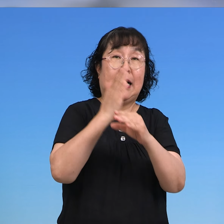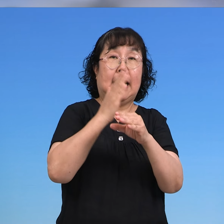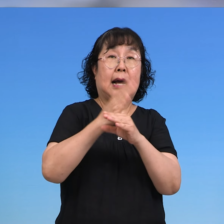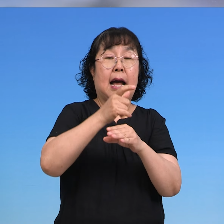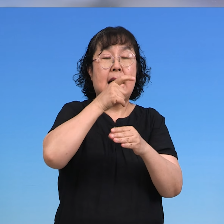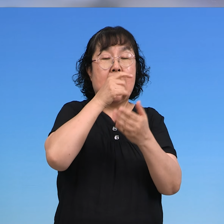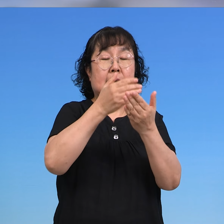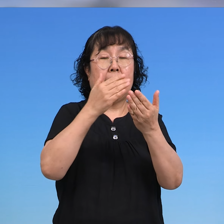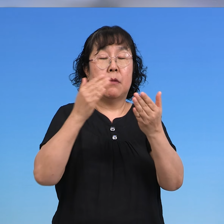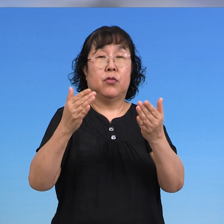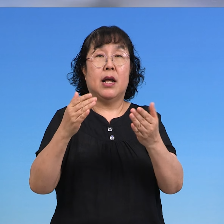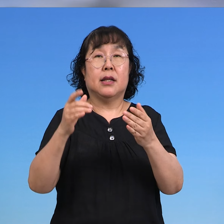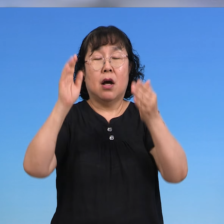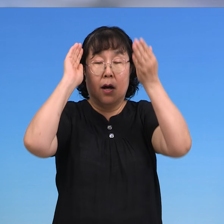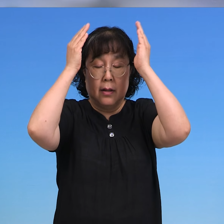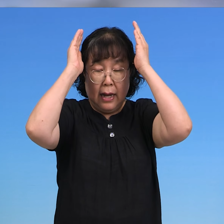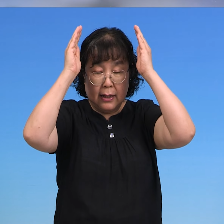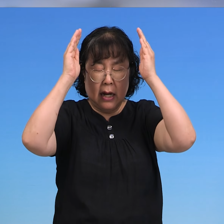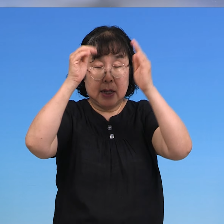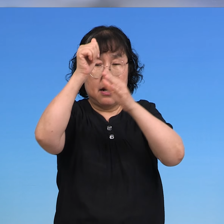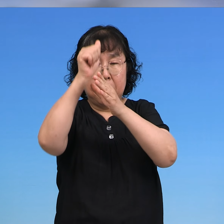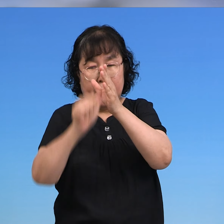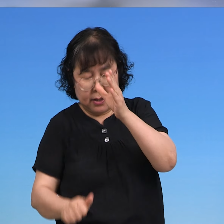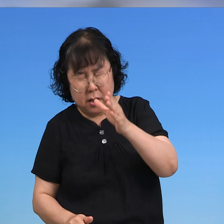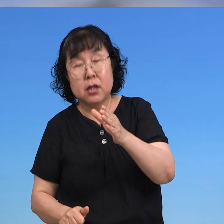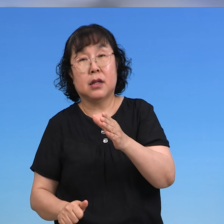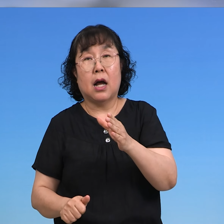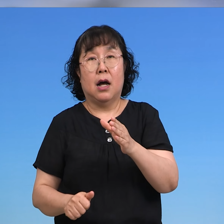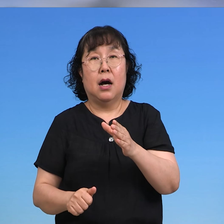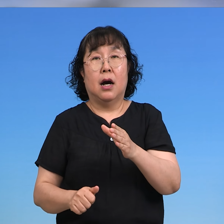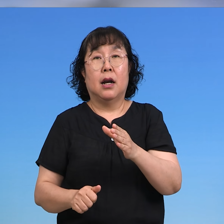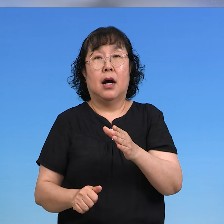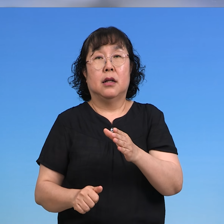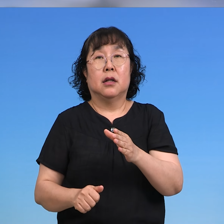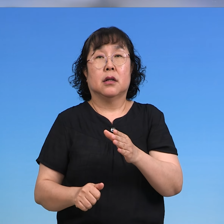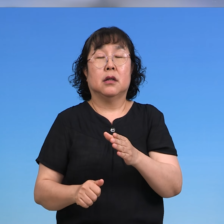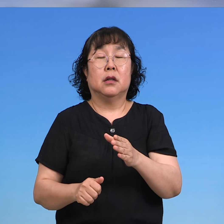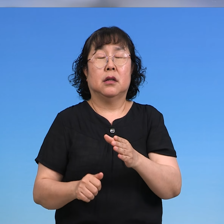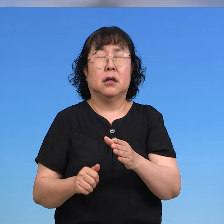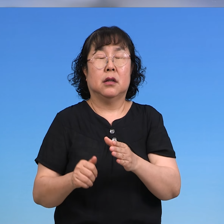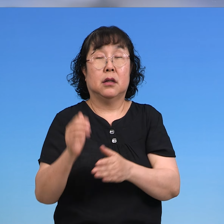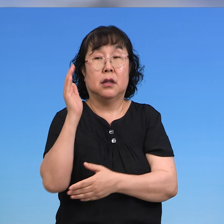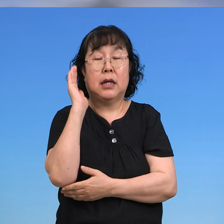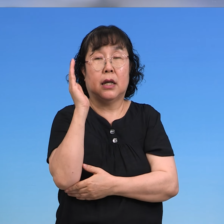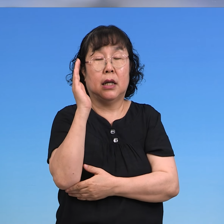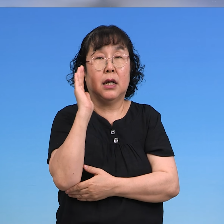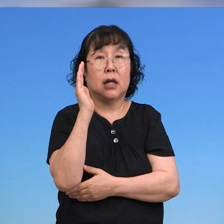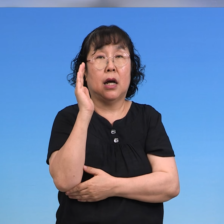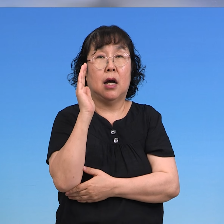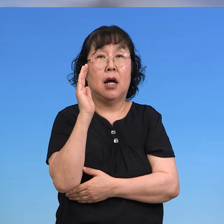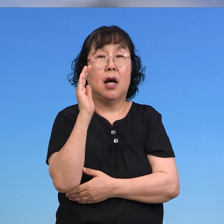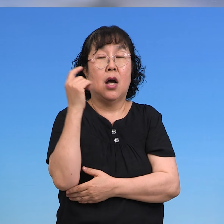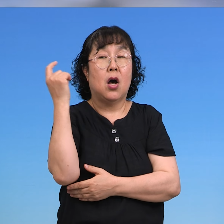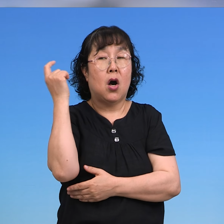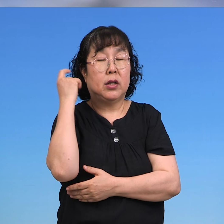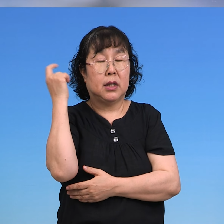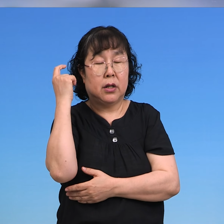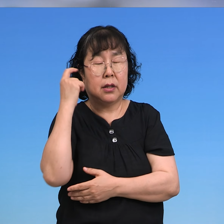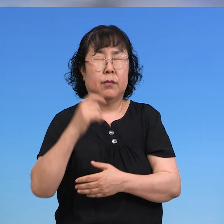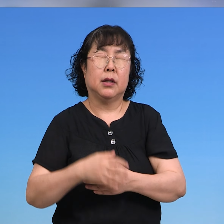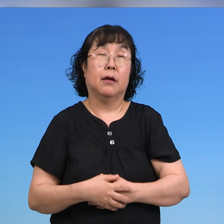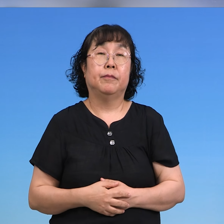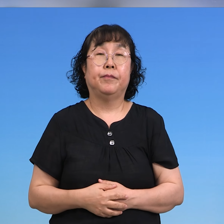당나귀를 떨어뜨렸다. 그런 내용의 이야기가 어제 새벽에 저에게 왔어요. 제가 어제 두려웠던 게 뭐냐